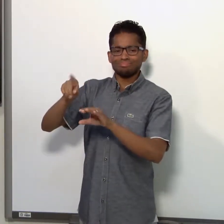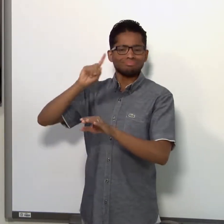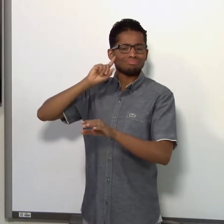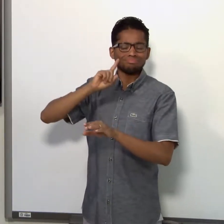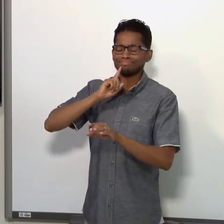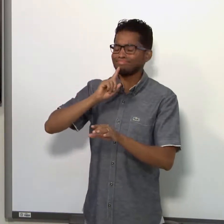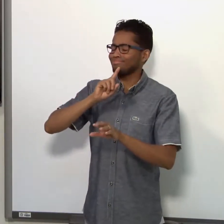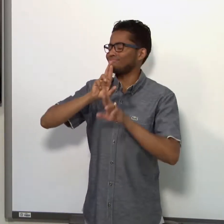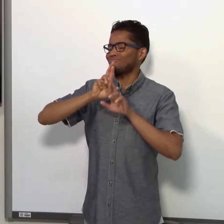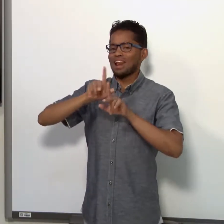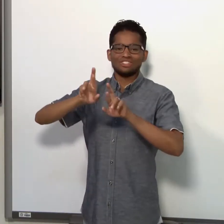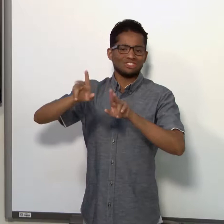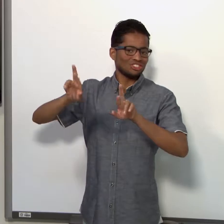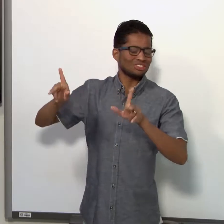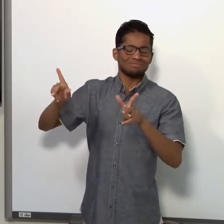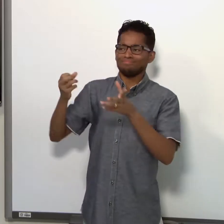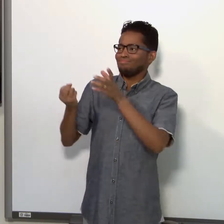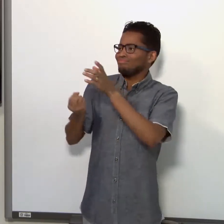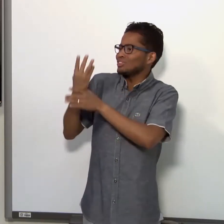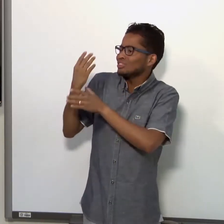teorias que se desenvolveram na educação do surdo,